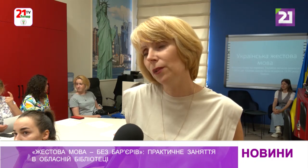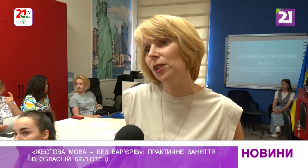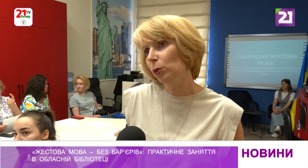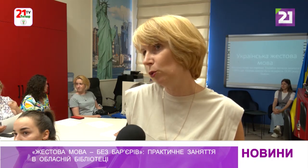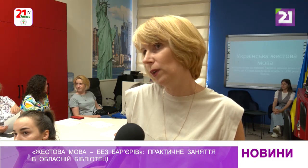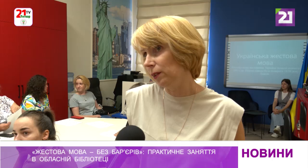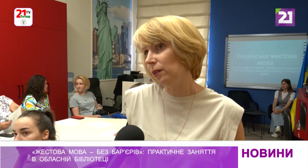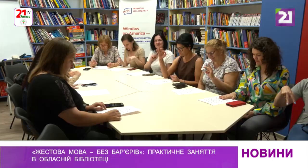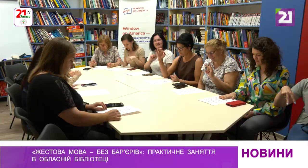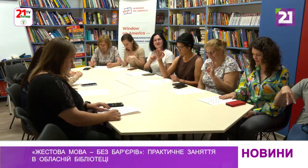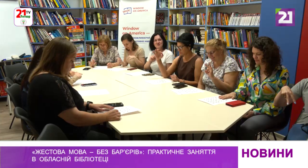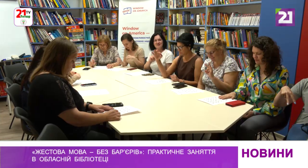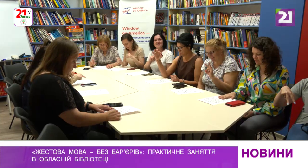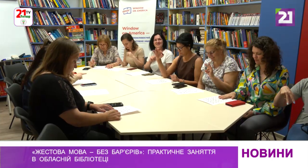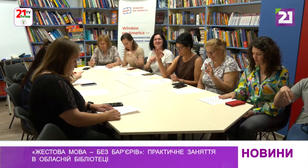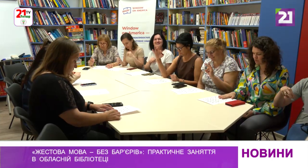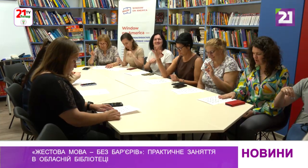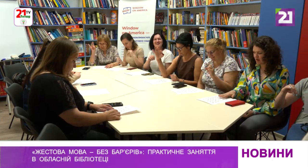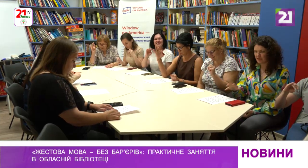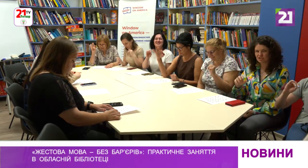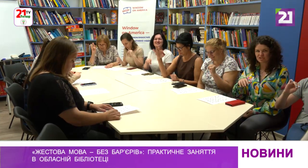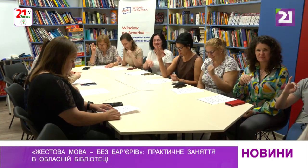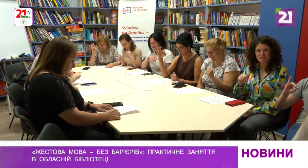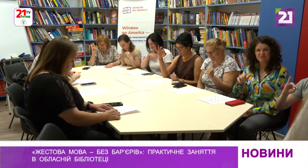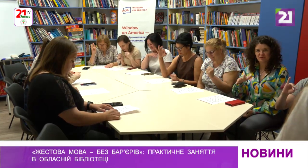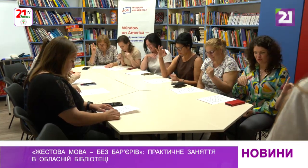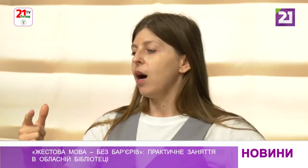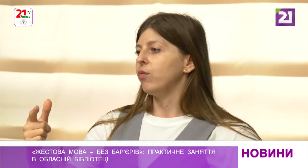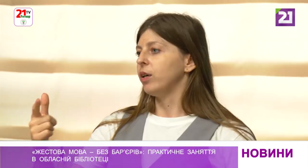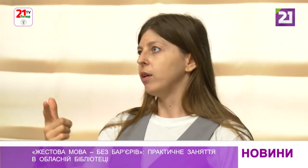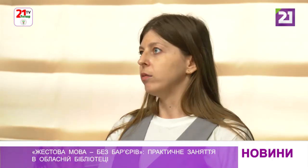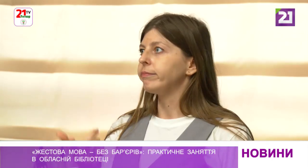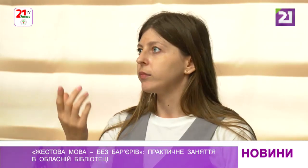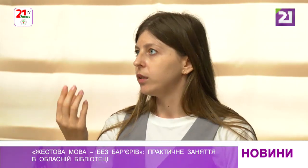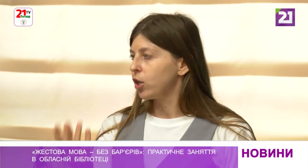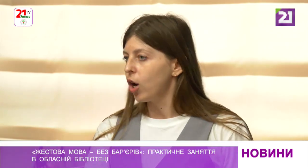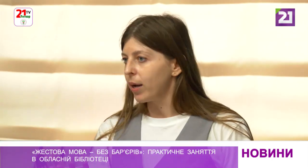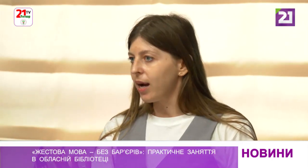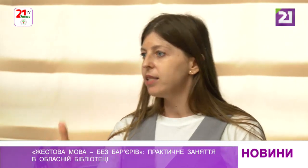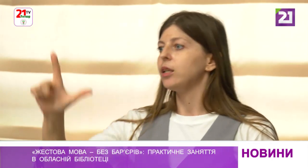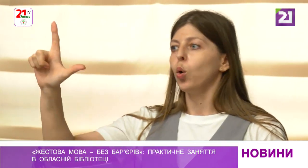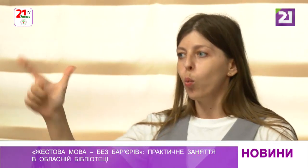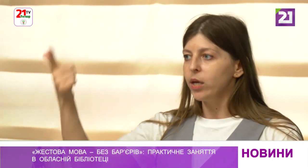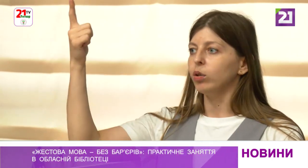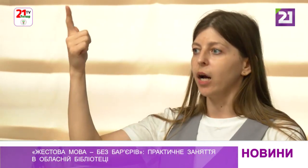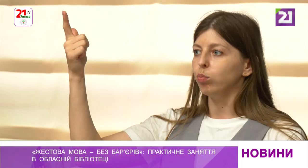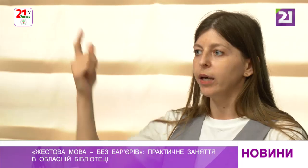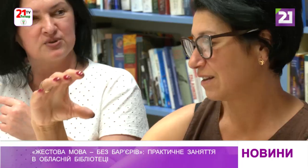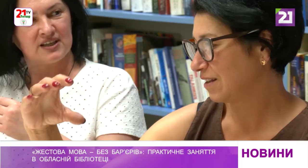навіть спілкуватися. Опановувати жестову мову допомагала охочим викладачка спецшколи-інтернату Тетяна Попович. Вона